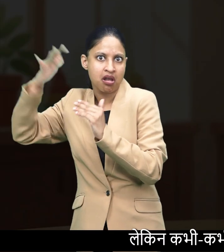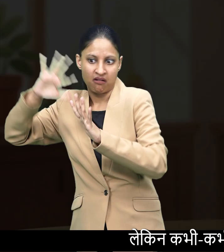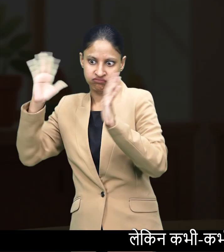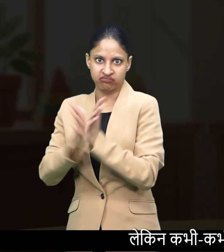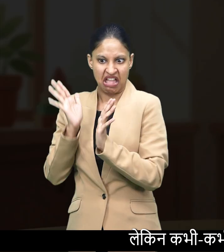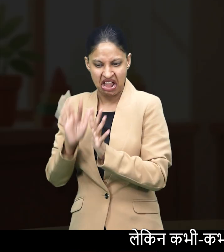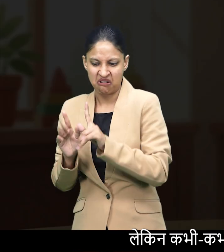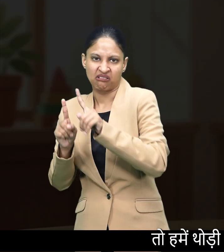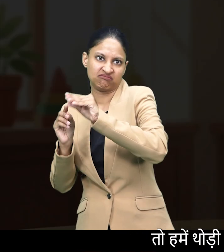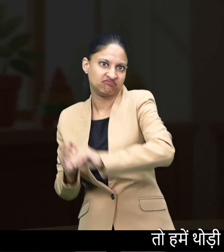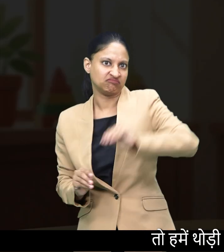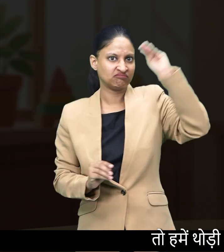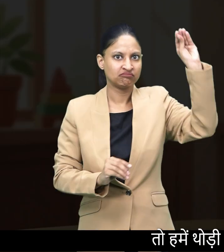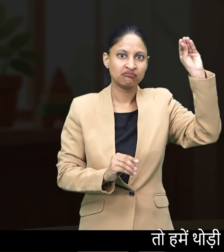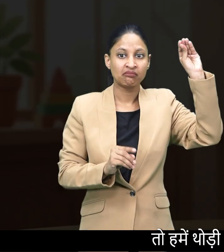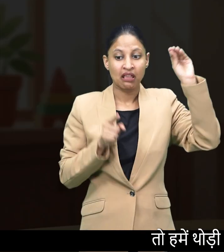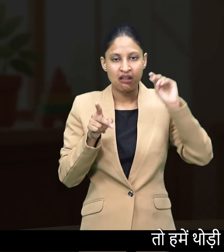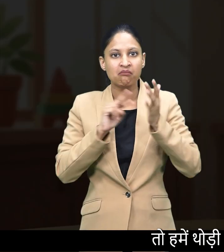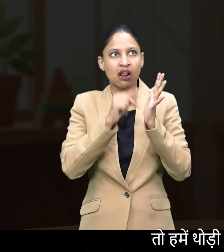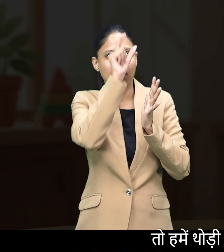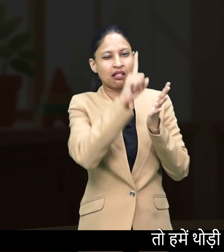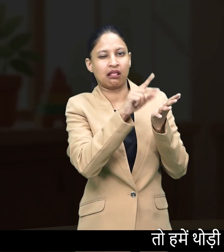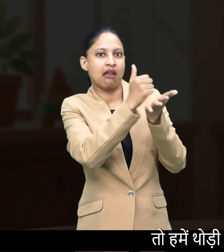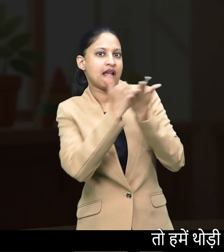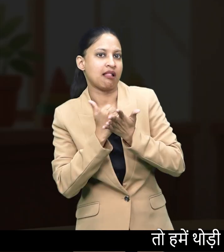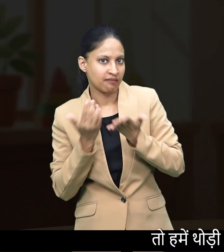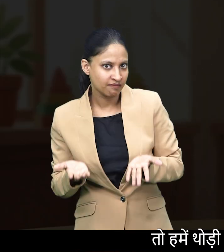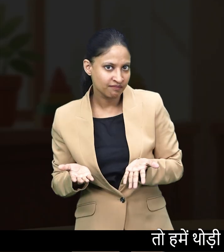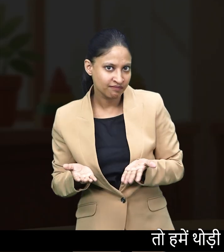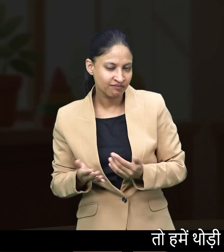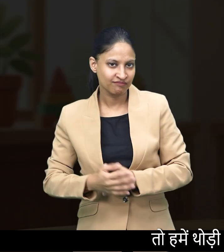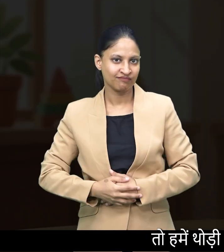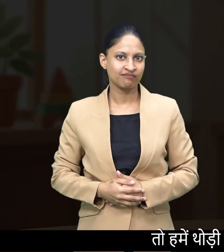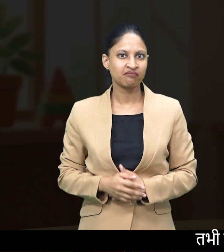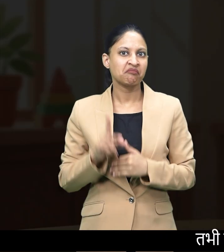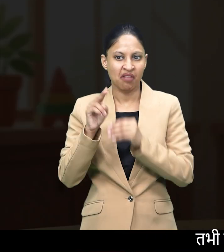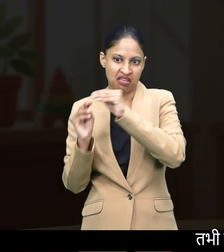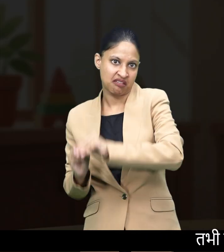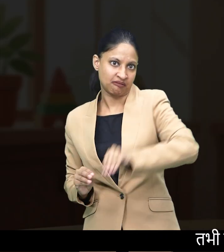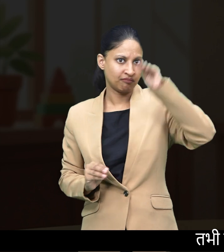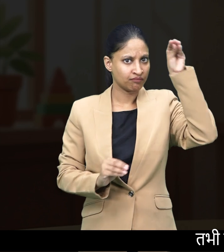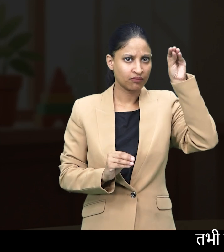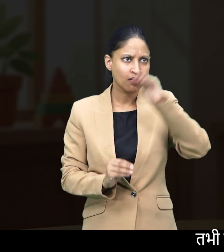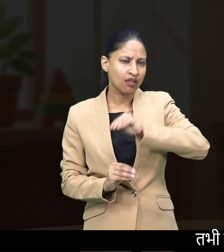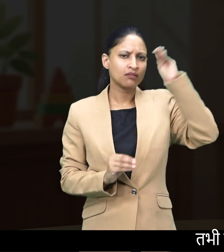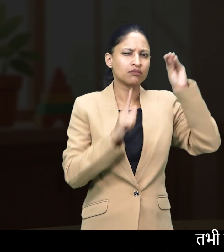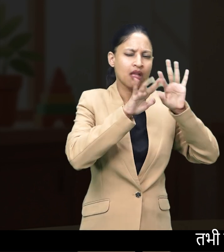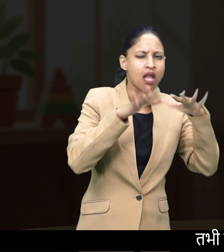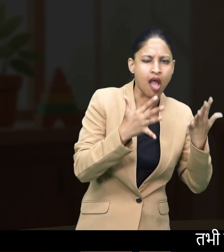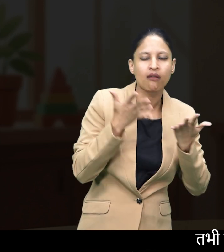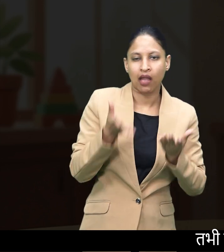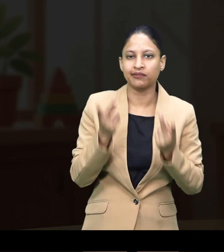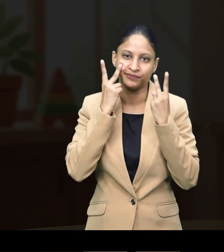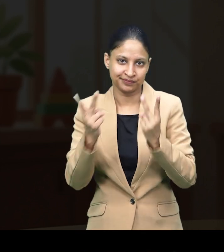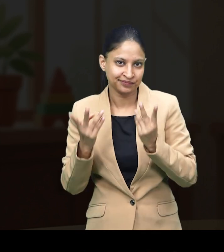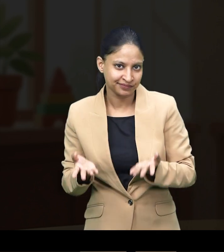है तो हमें थोड़ी अतिरिक्त मदद की आवश्यकता होती है। तभी हम हासिल का उपयोग करते